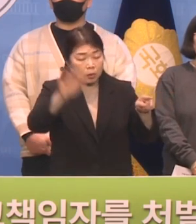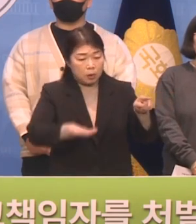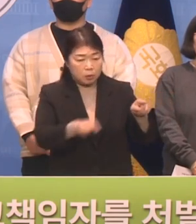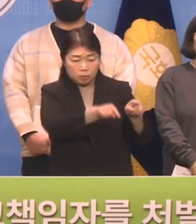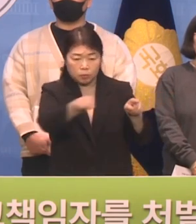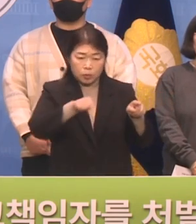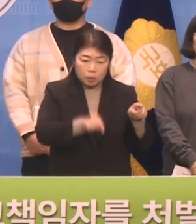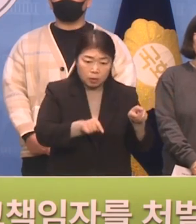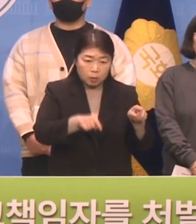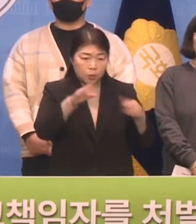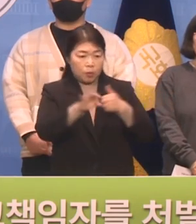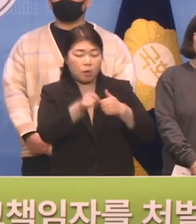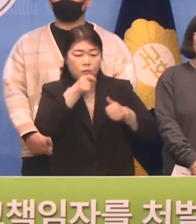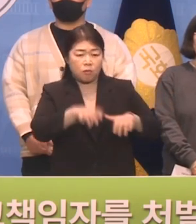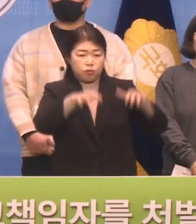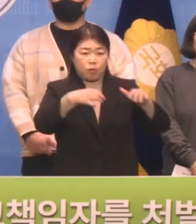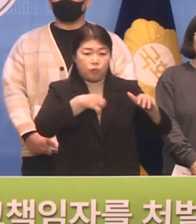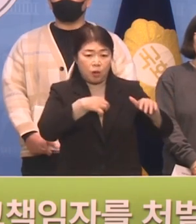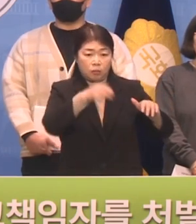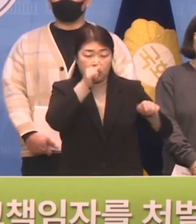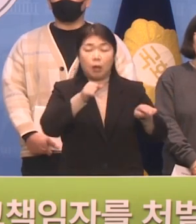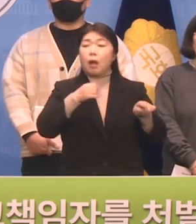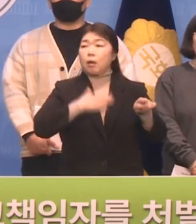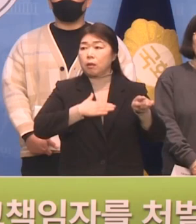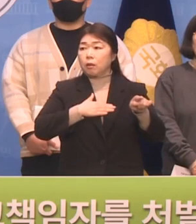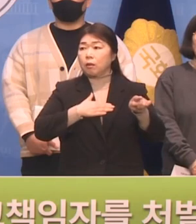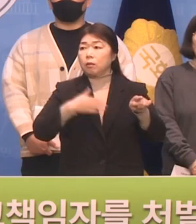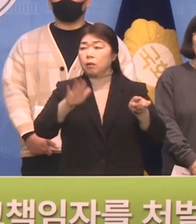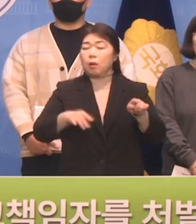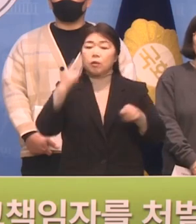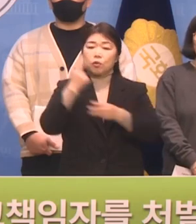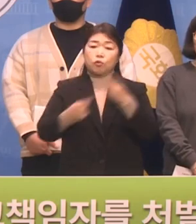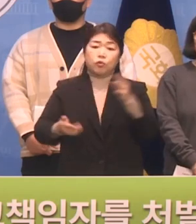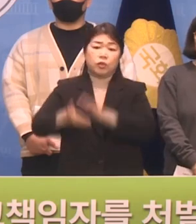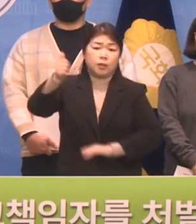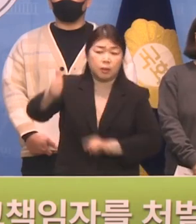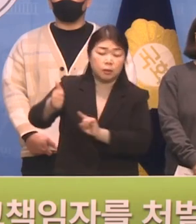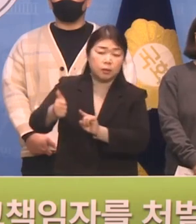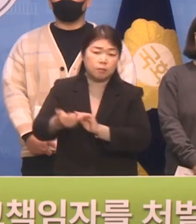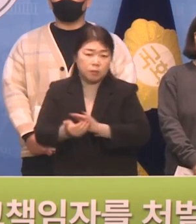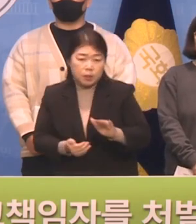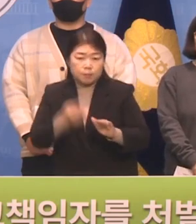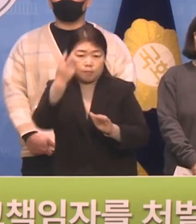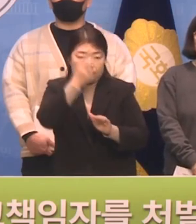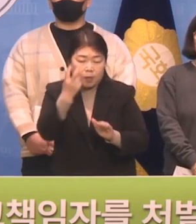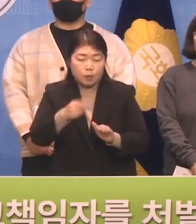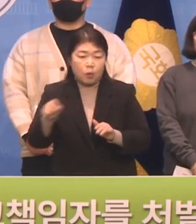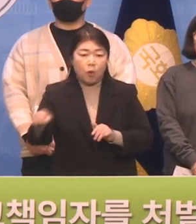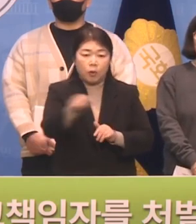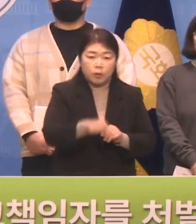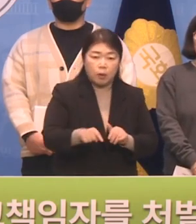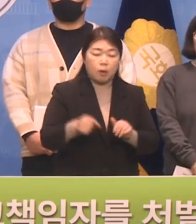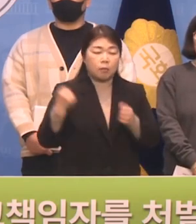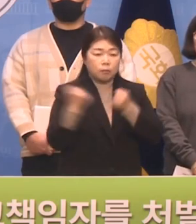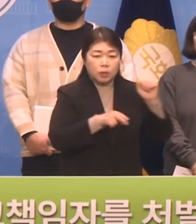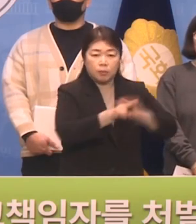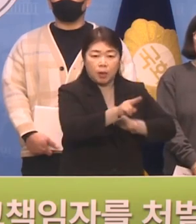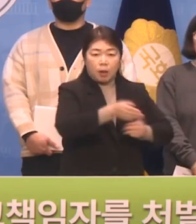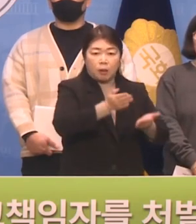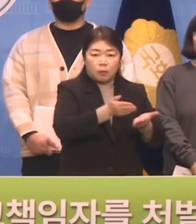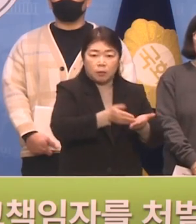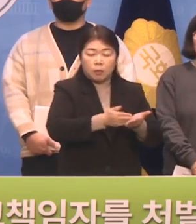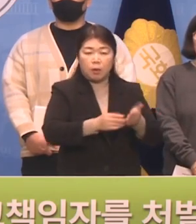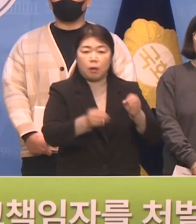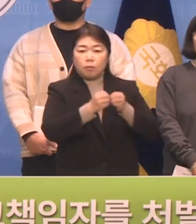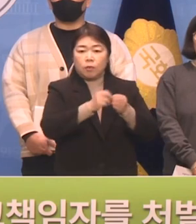있다는 점과 청주시장은 재난관리 책임기관의 장으로서 사전 예찰이나 지역 내 피난 안내 등의